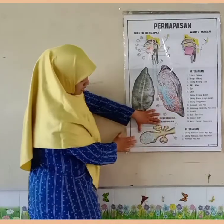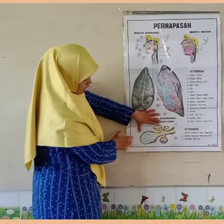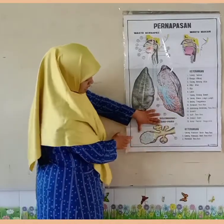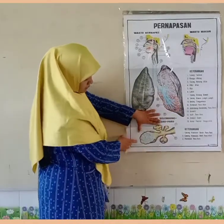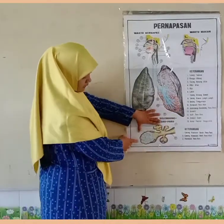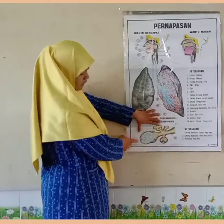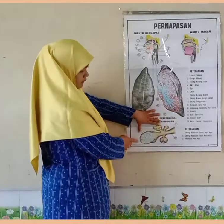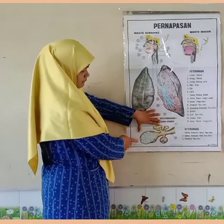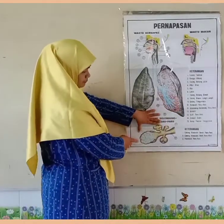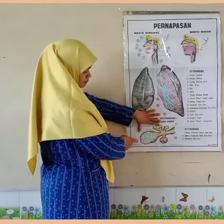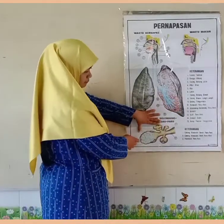akan seperti ini.